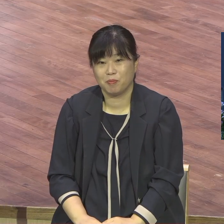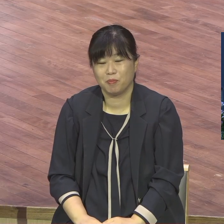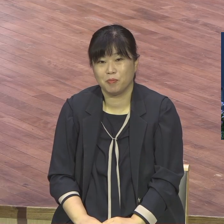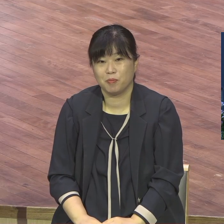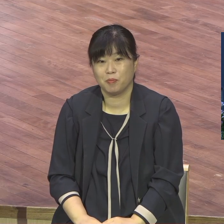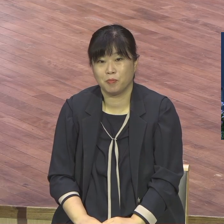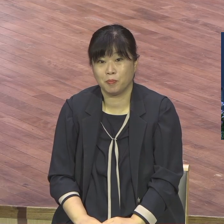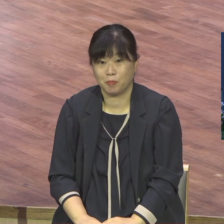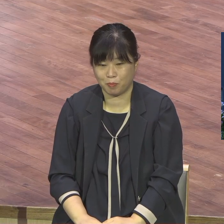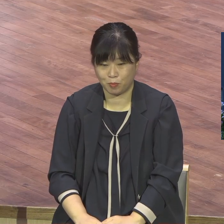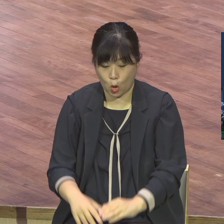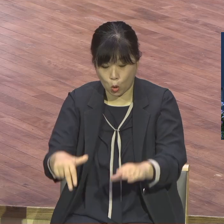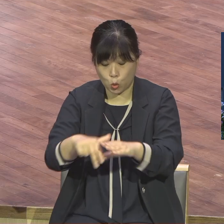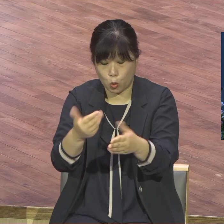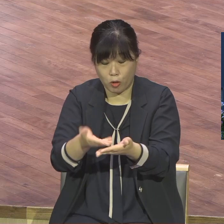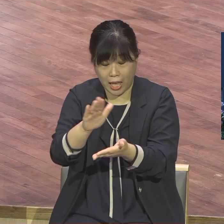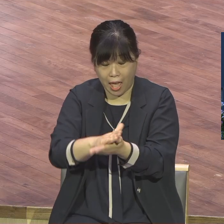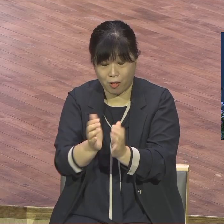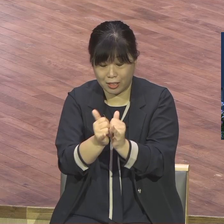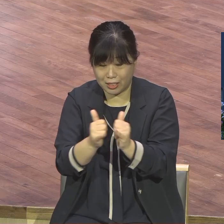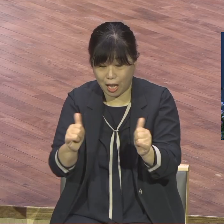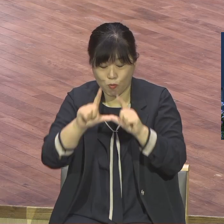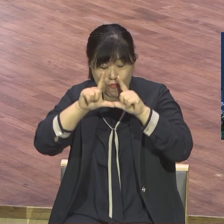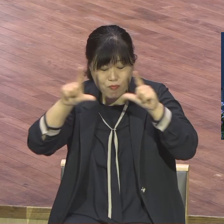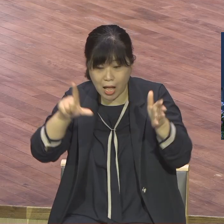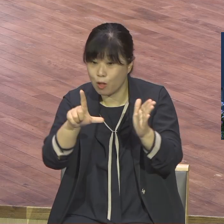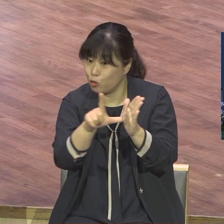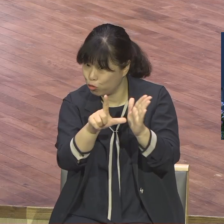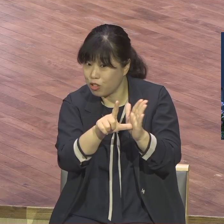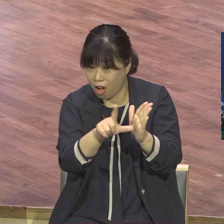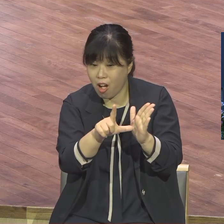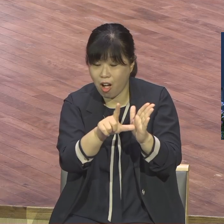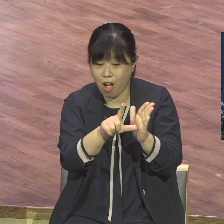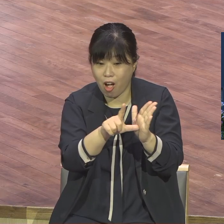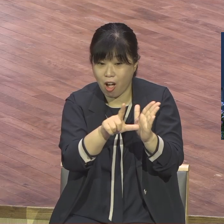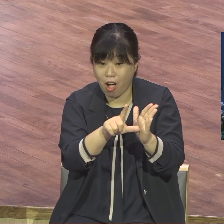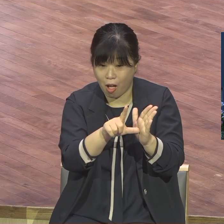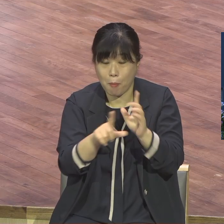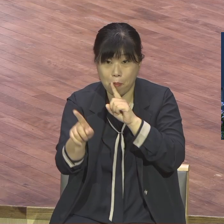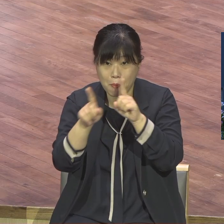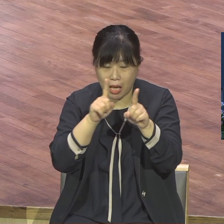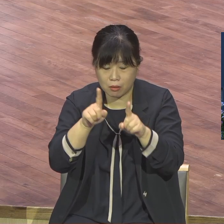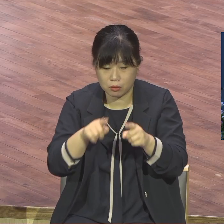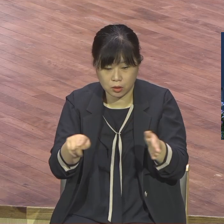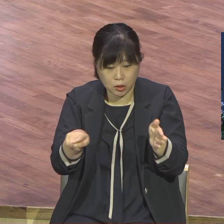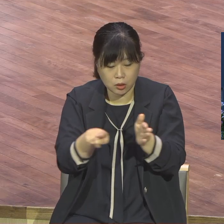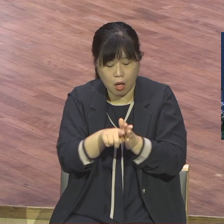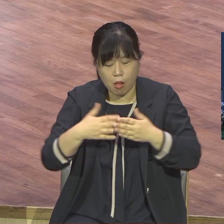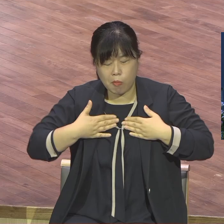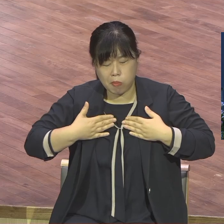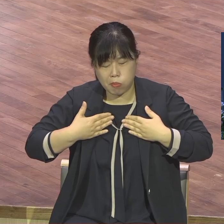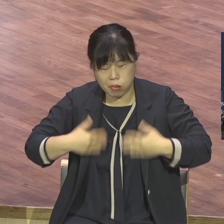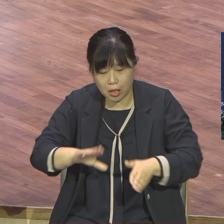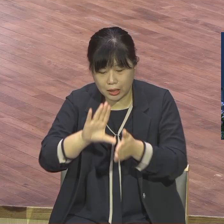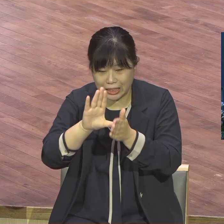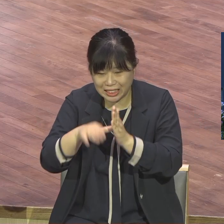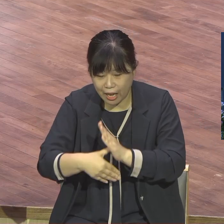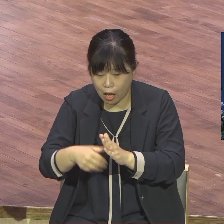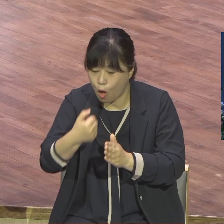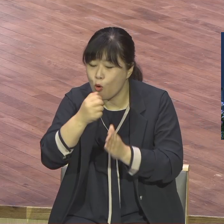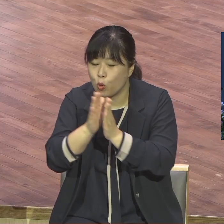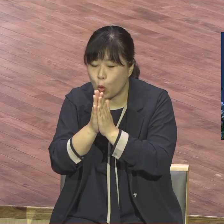그래서 종교개혁자 마틴 루터는 신앙이 약해지면 로마서를 많이 먹으라